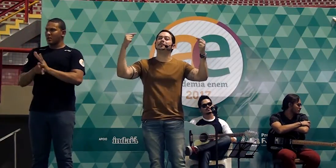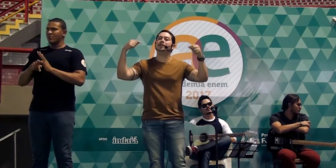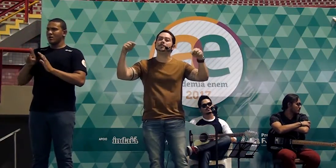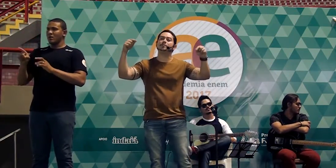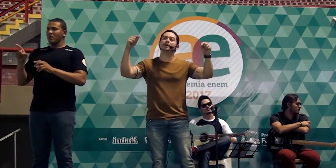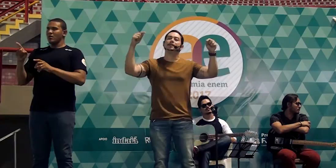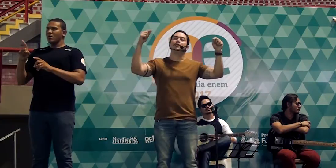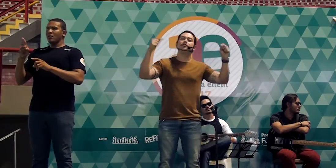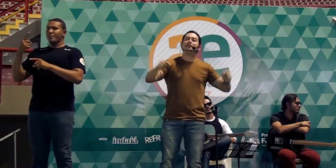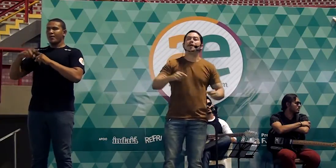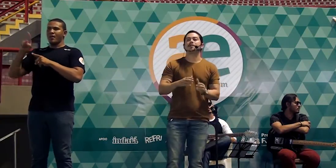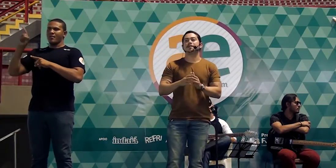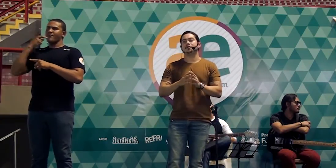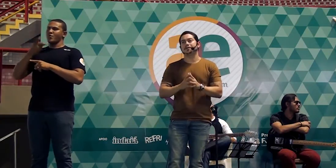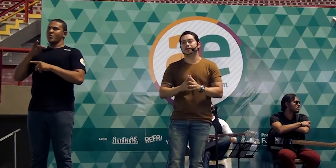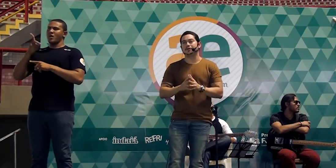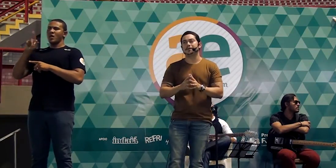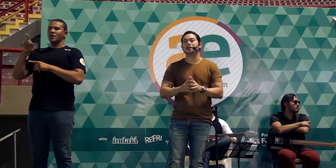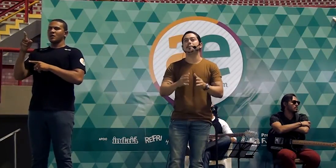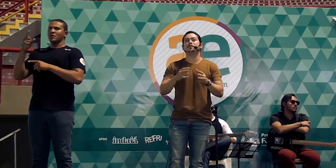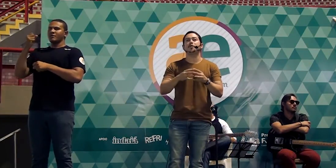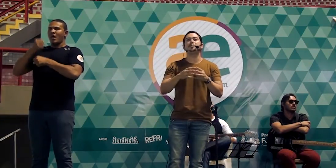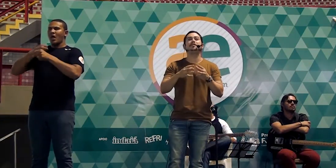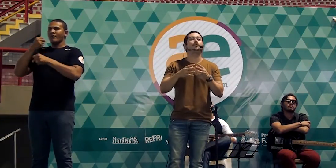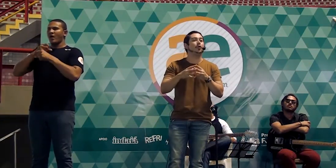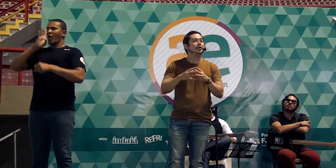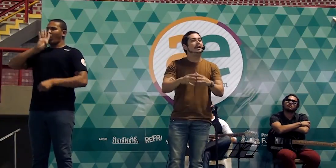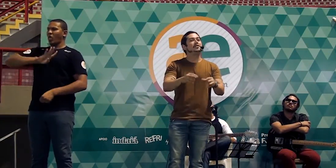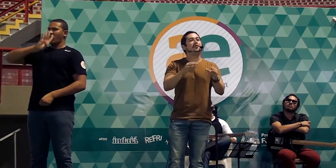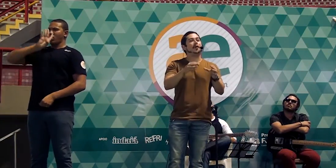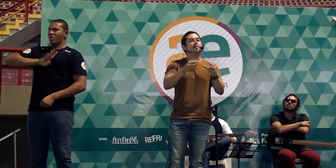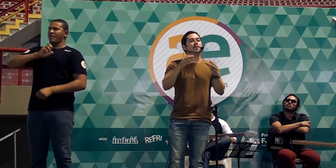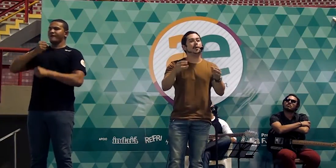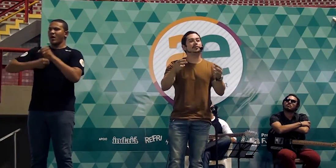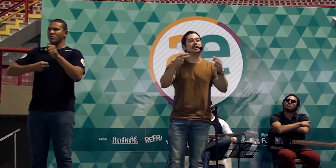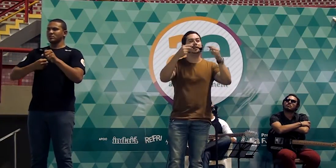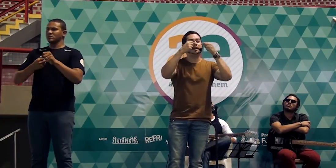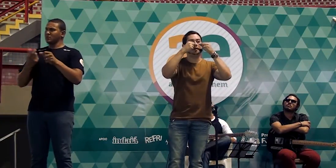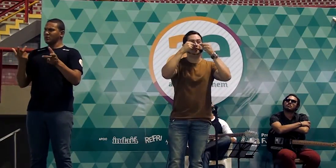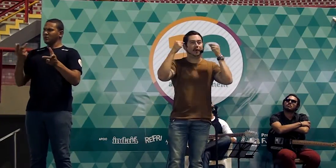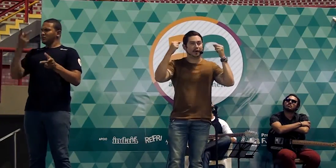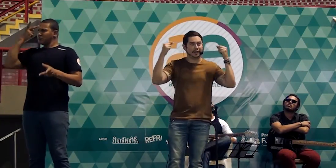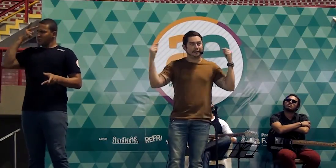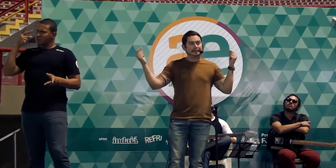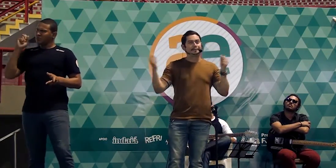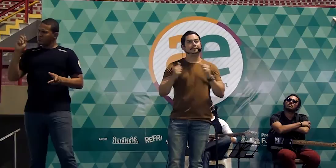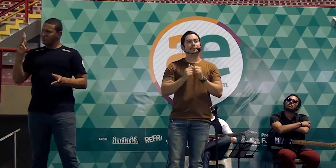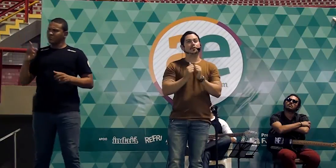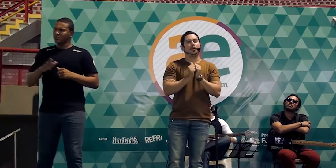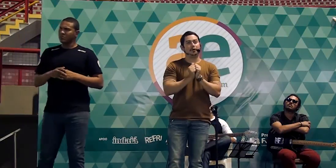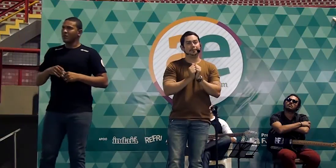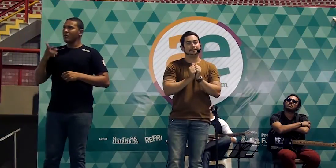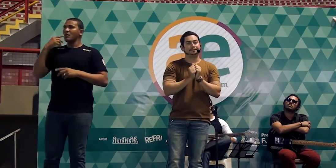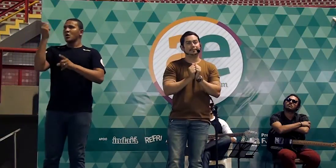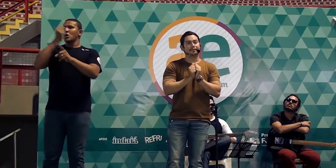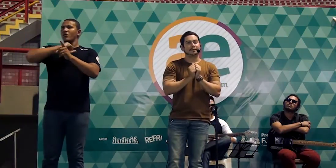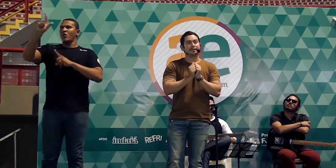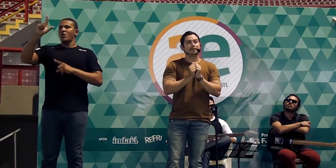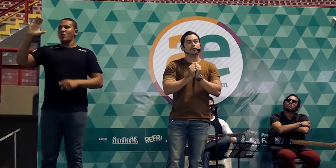estava sendo vítima de falsas acusações. E o pessoal pintou de forma espontânea fora